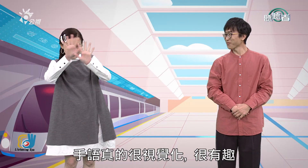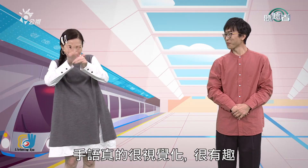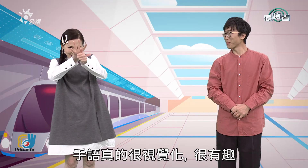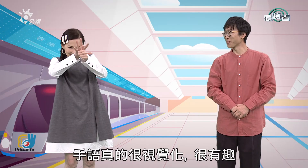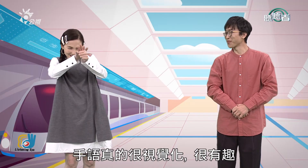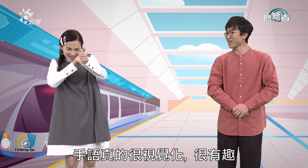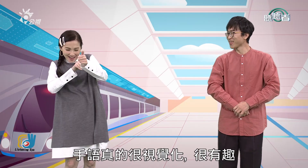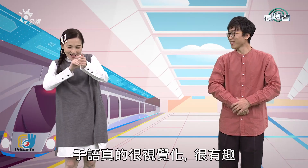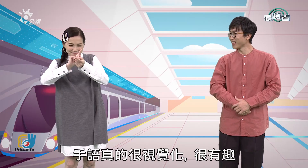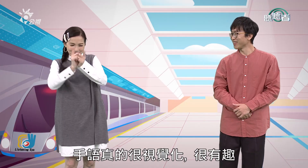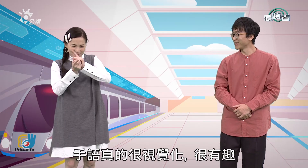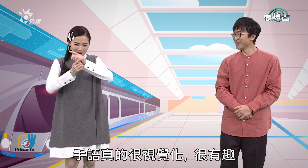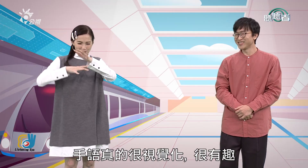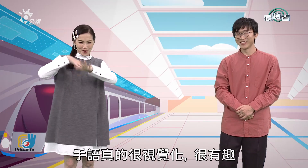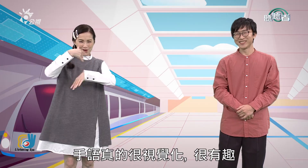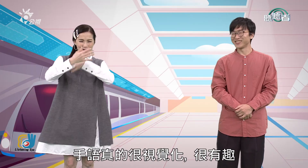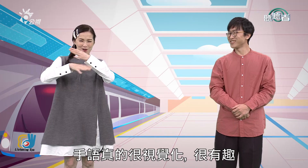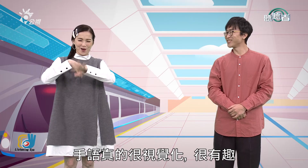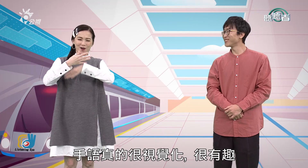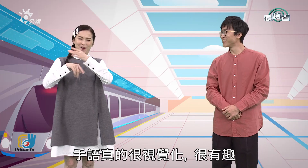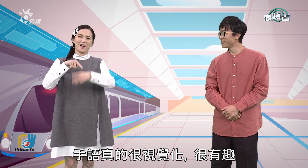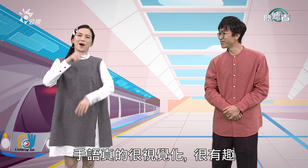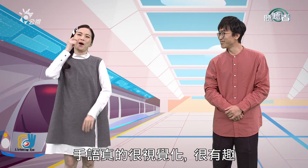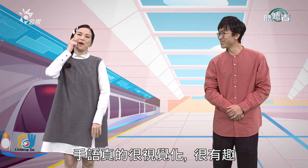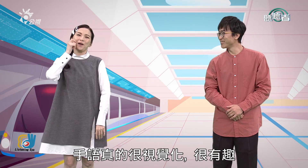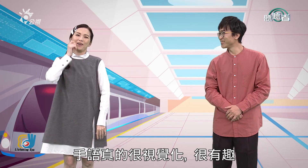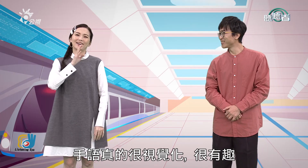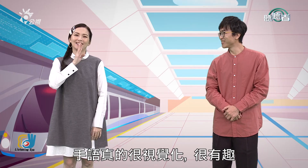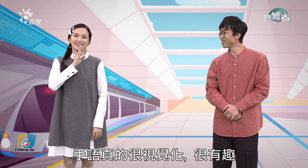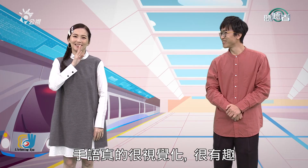手语真的很视觉化，很有趣呢。